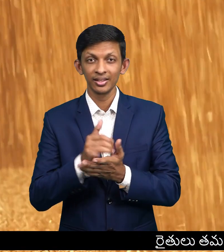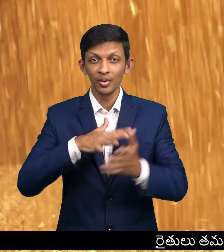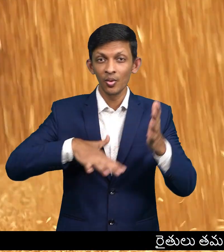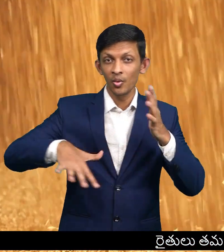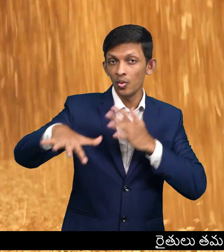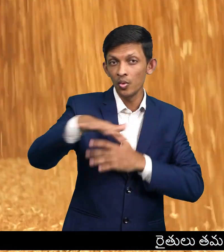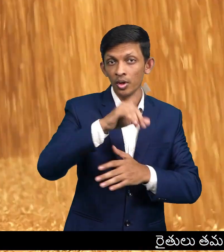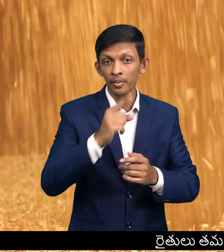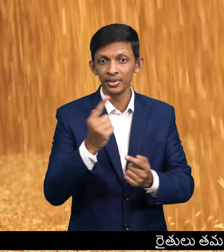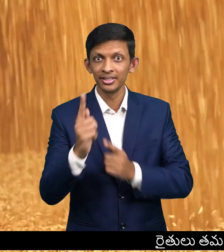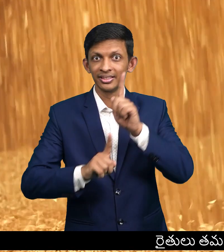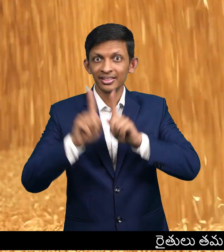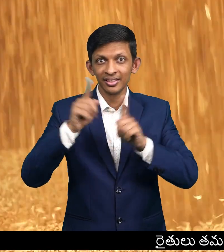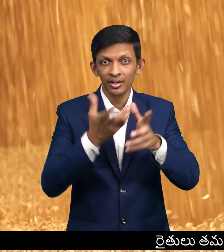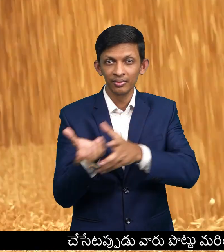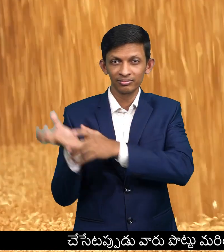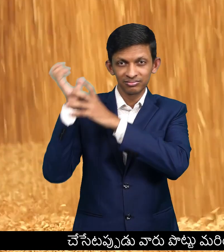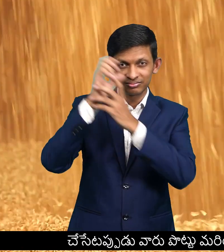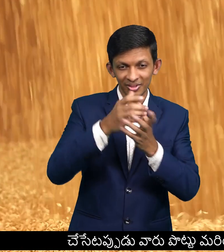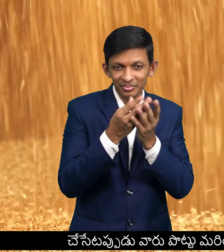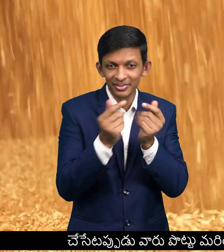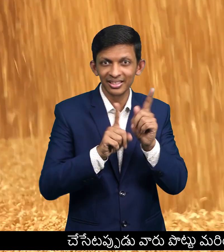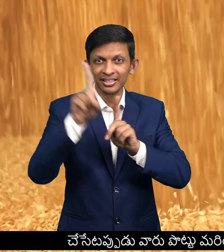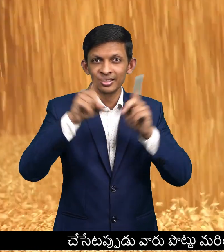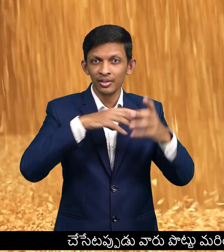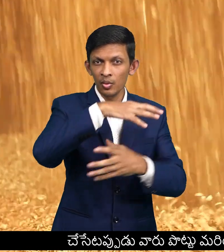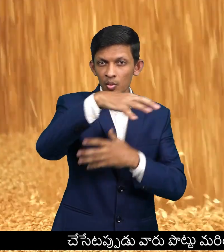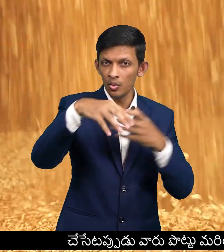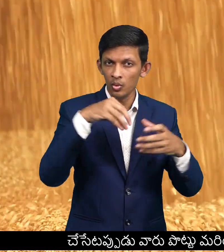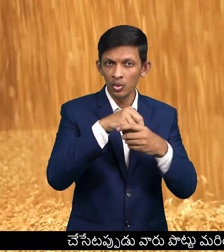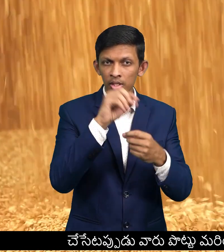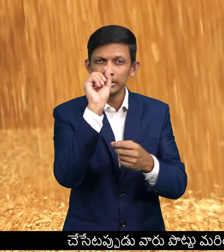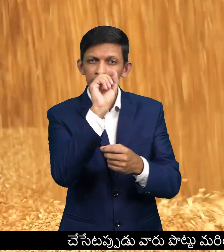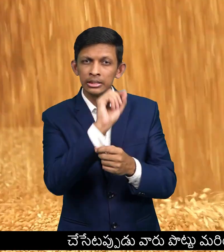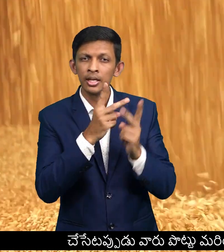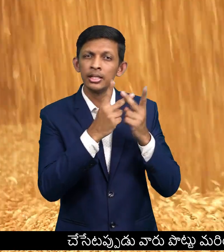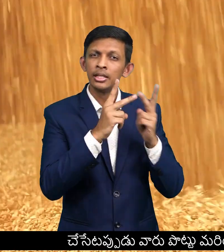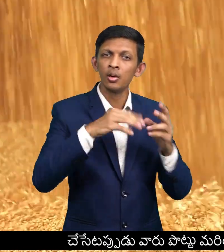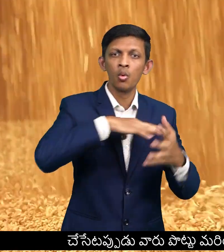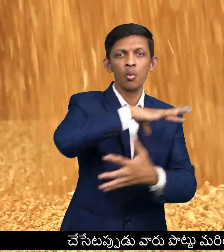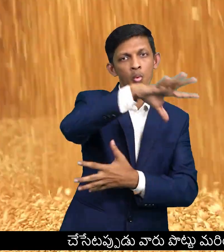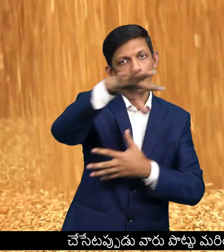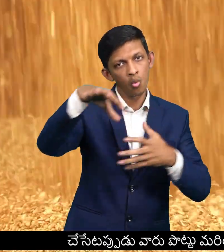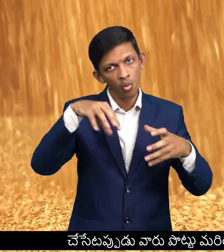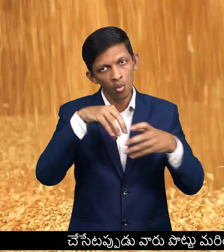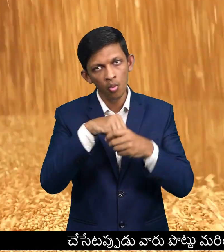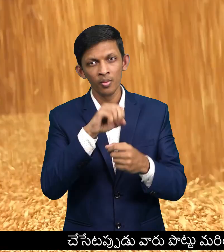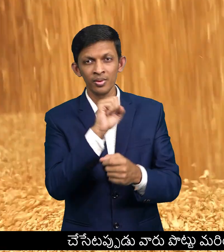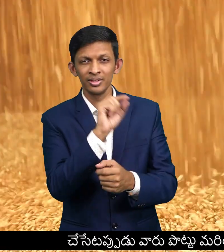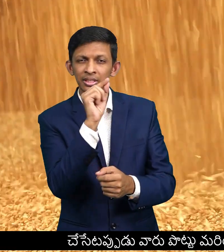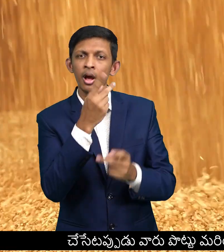రైతులు తమ పంటలను నూర్పిడి చేసేటప్పుడు వారు పొట్టు మరియు ధాన్యం మిశ్రమాన్ని పొందుతారు.